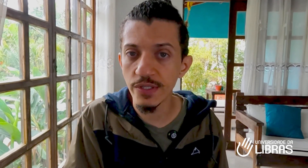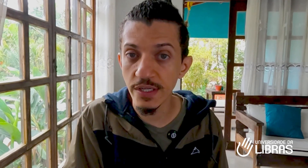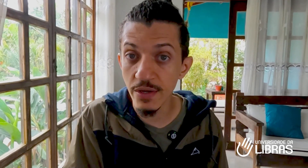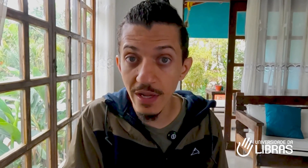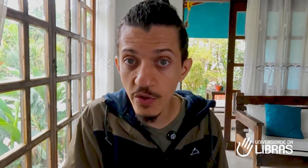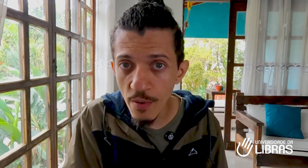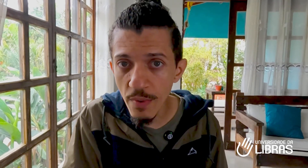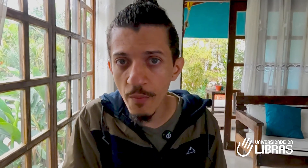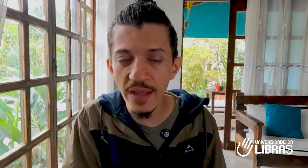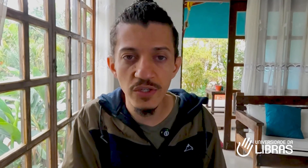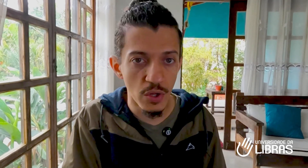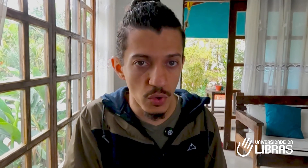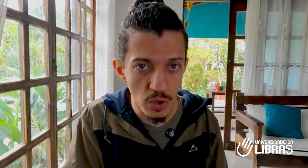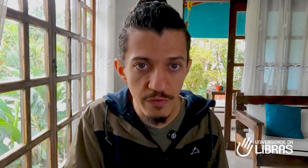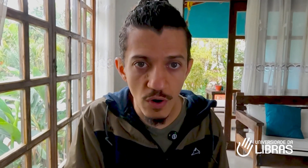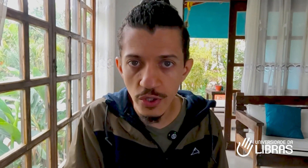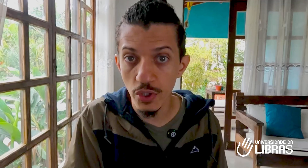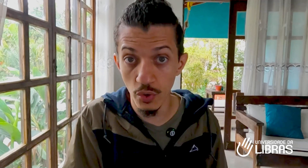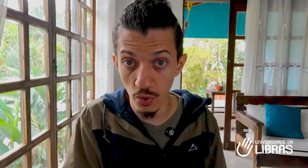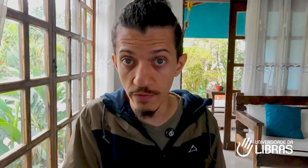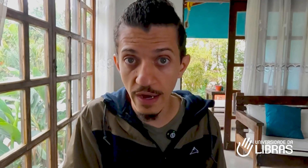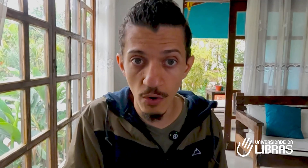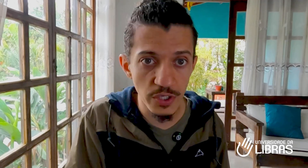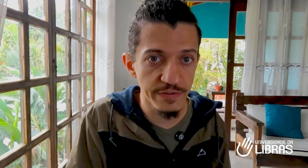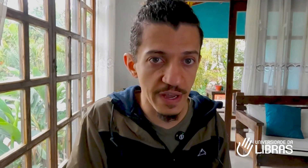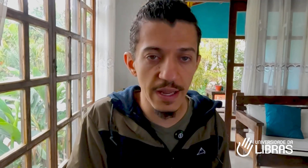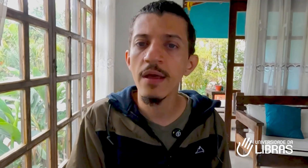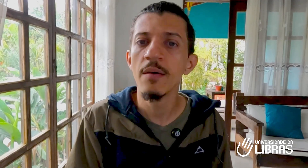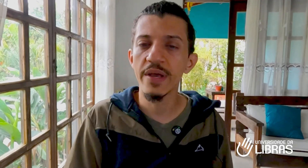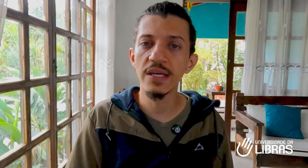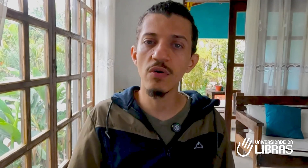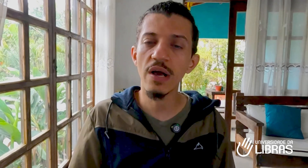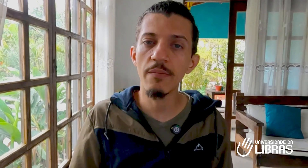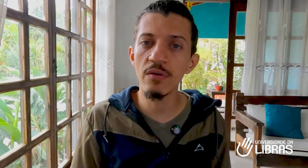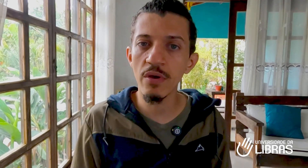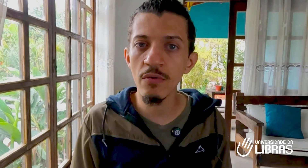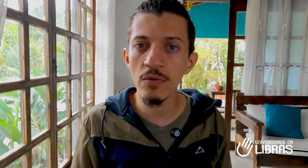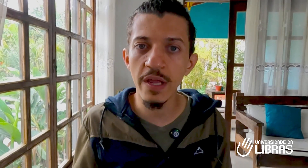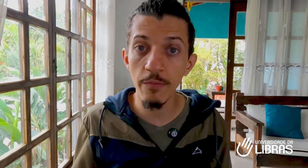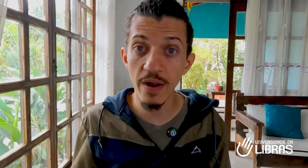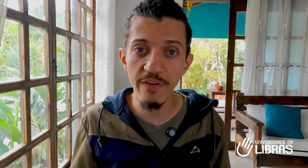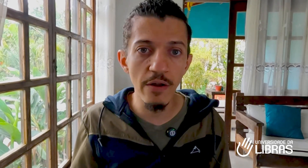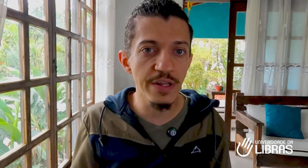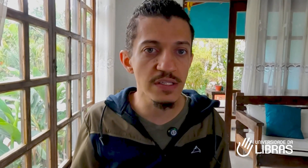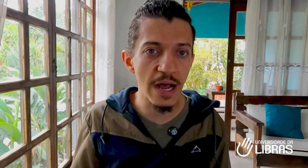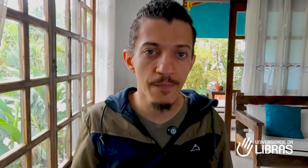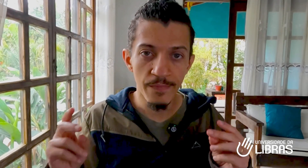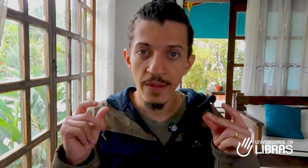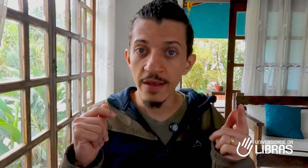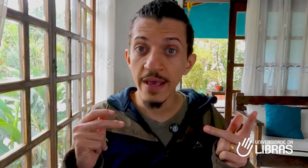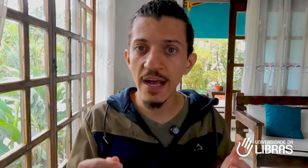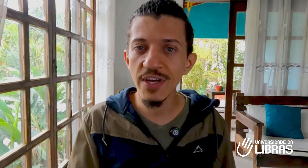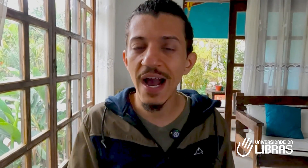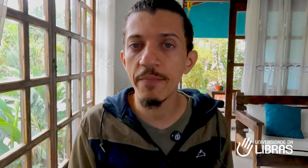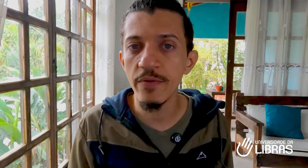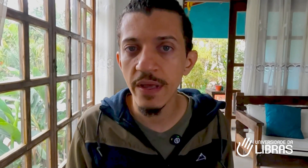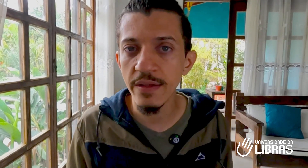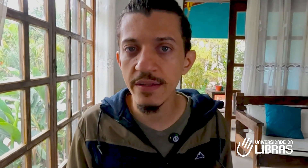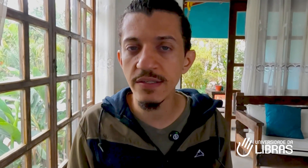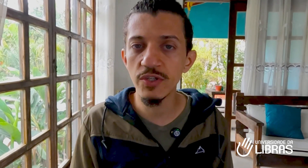ali normalmente, no novo lote, no novo valor que tiver ali. Esse foi o caminho que eu encontrei para valorizar quem age rápido, quem está decidido,